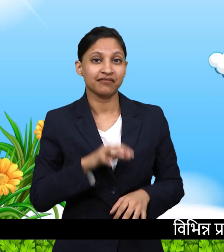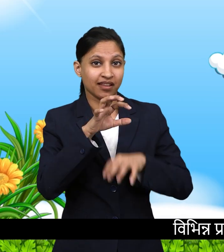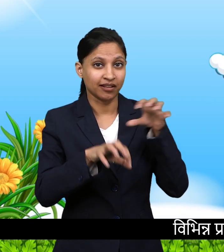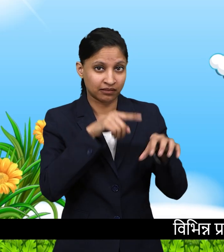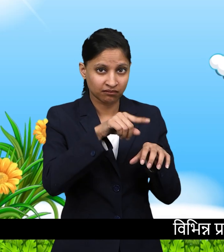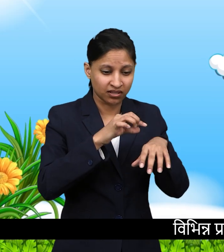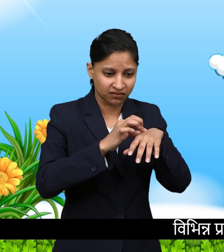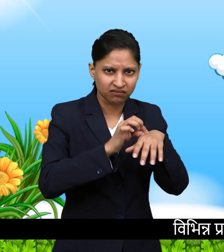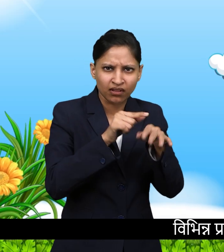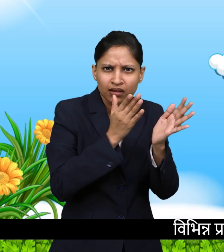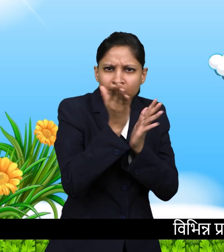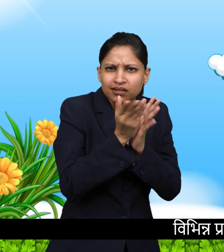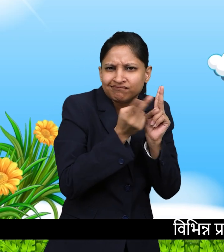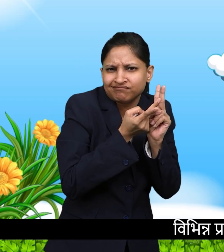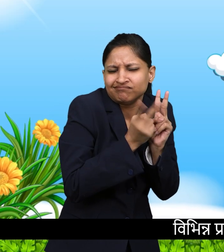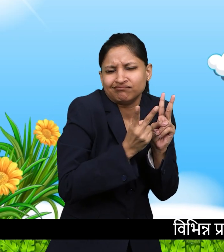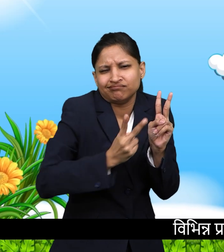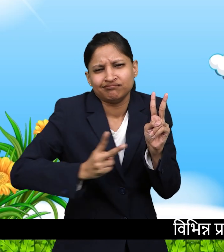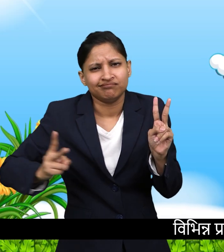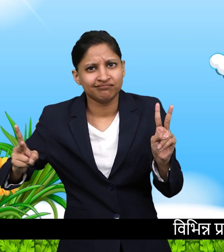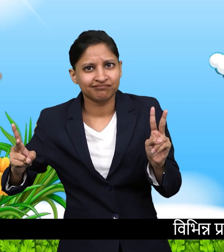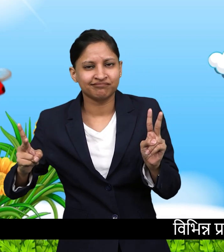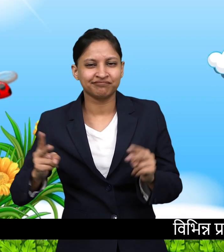विभिन्न प्रकार के जानवर और उनकी त्वचा।